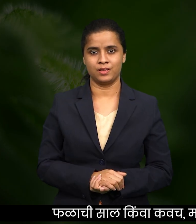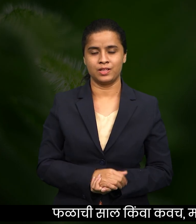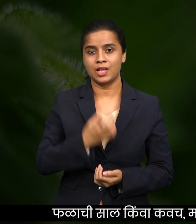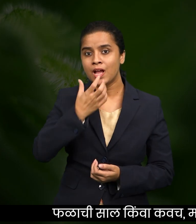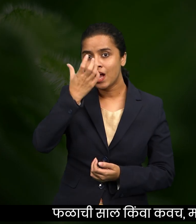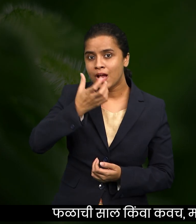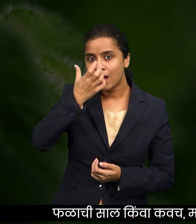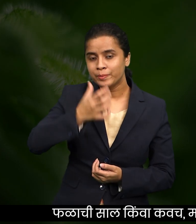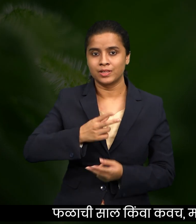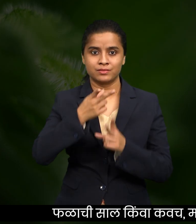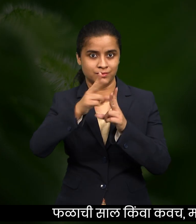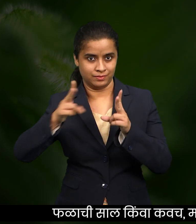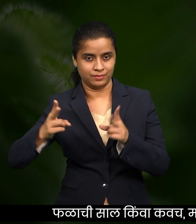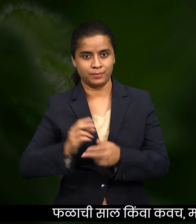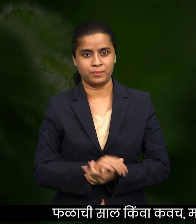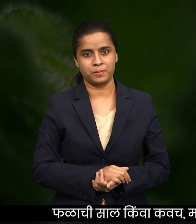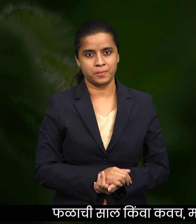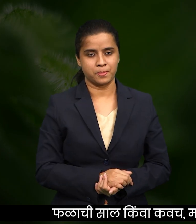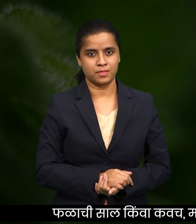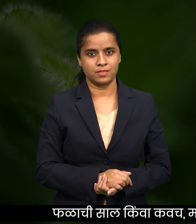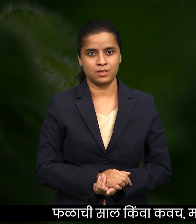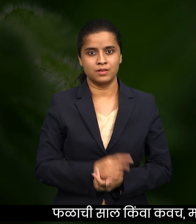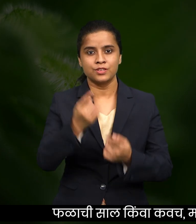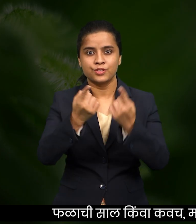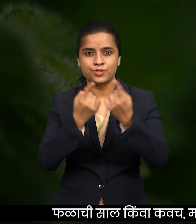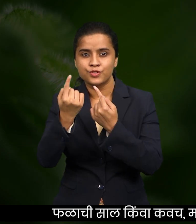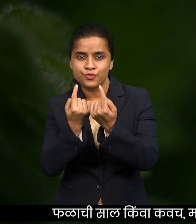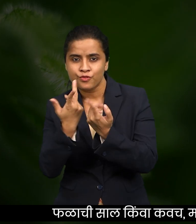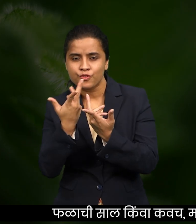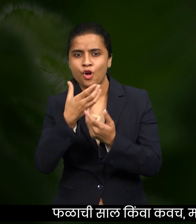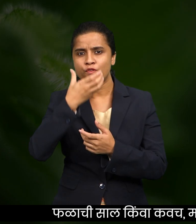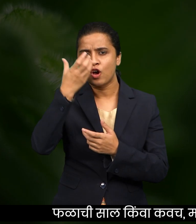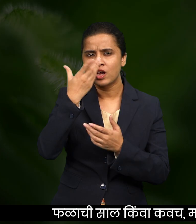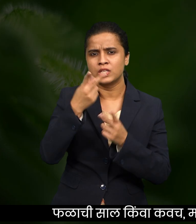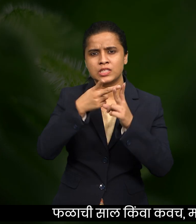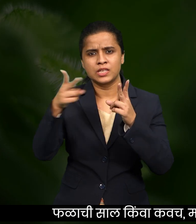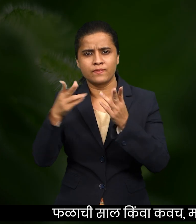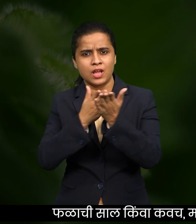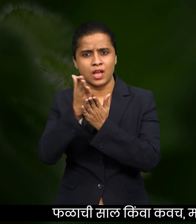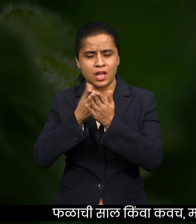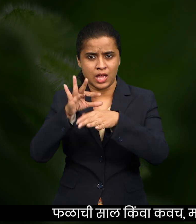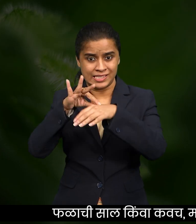साल किंवा कवच, मांसाळ भाग आणि बी वेगवेगळी असते.